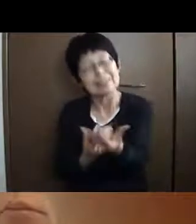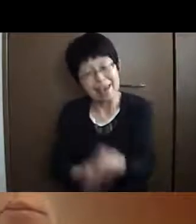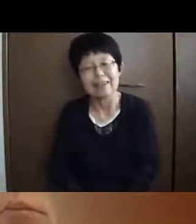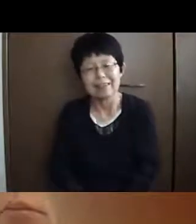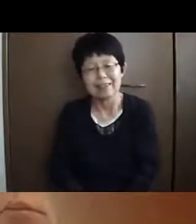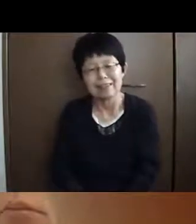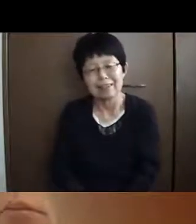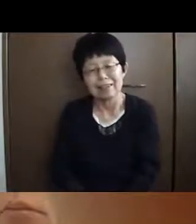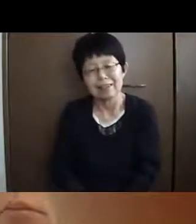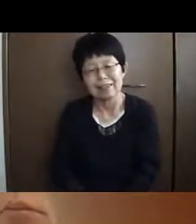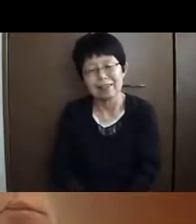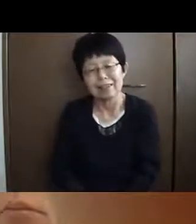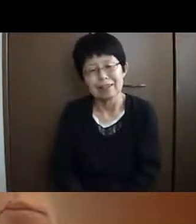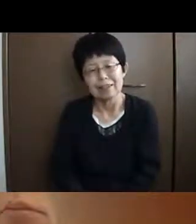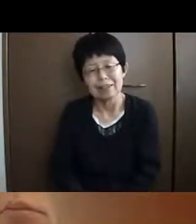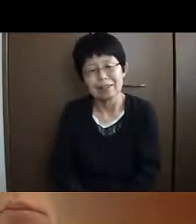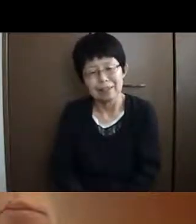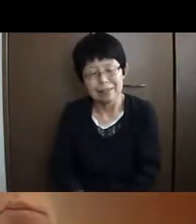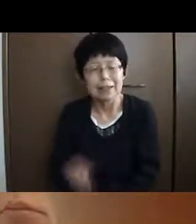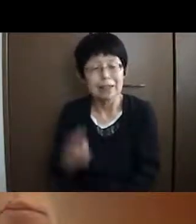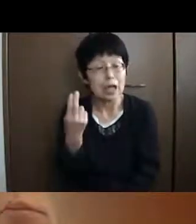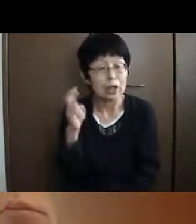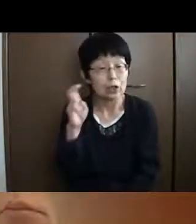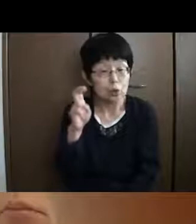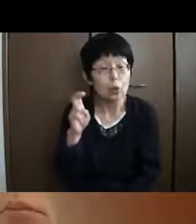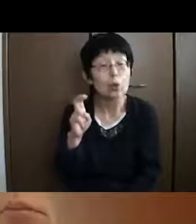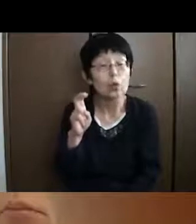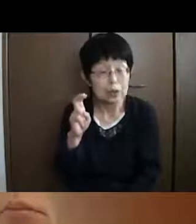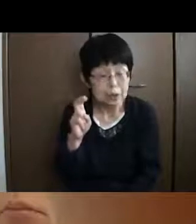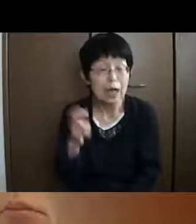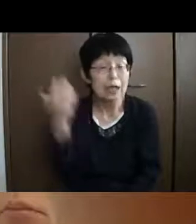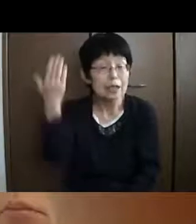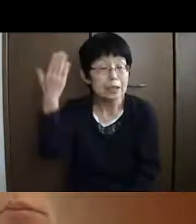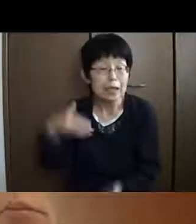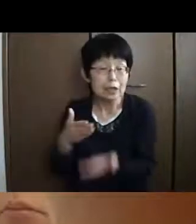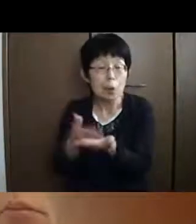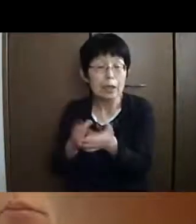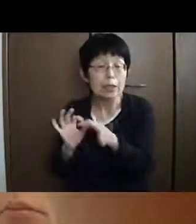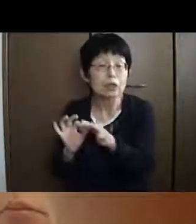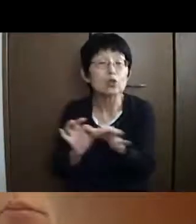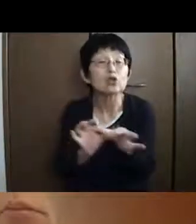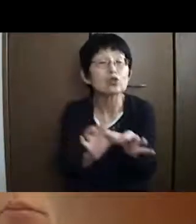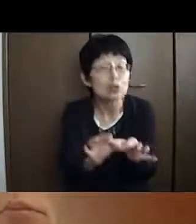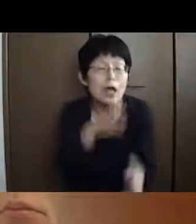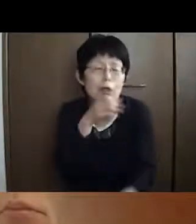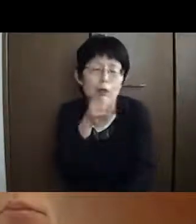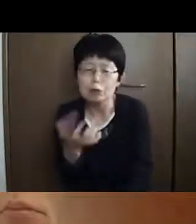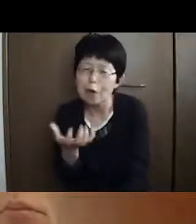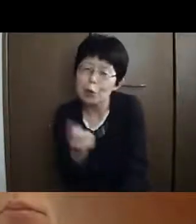うん、じゃあトロロさん、じゃあさっきのお話の続きでおいくつなのでしょうかっていう